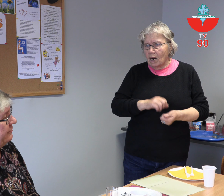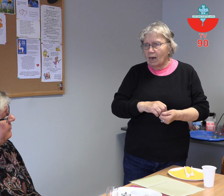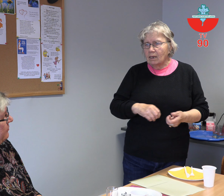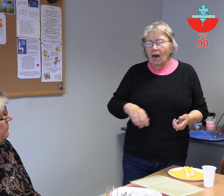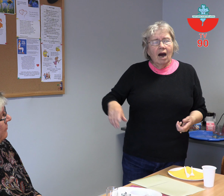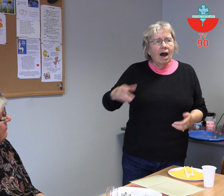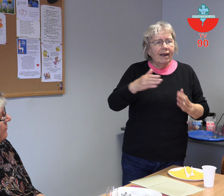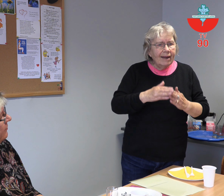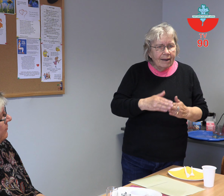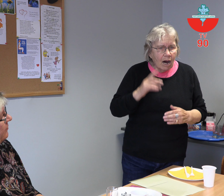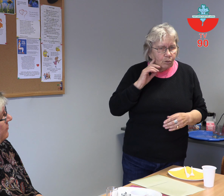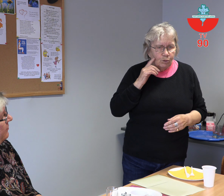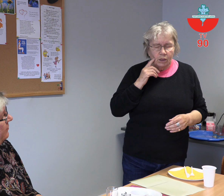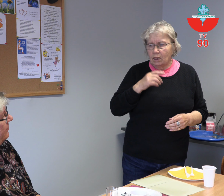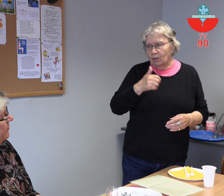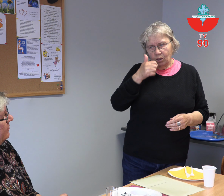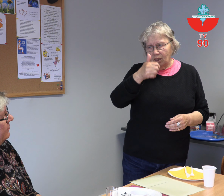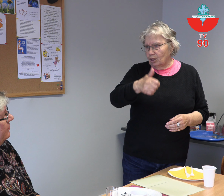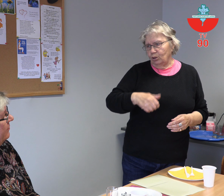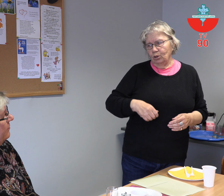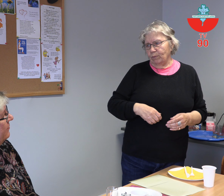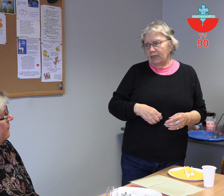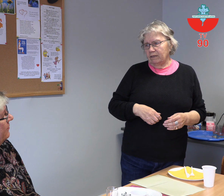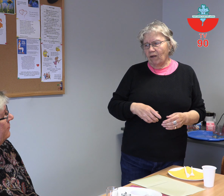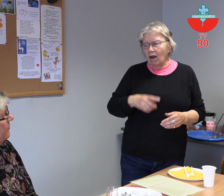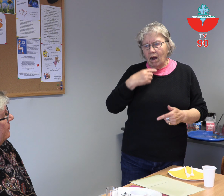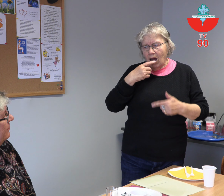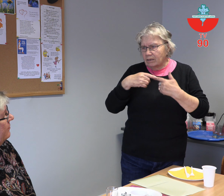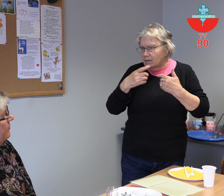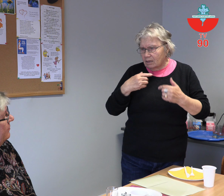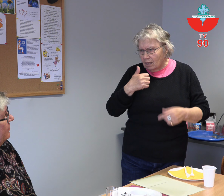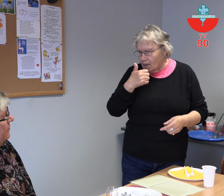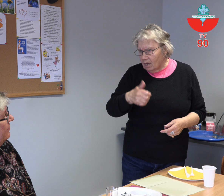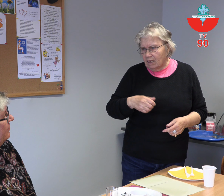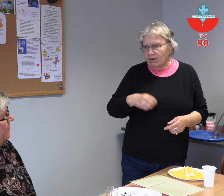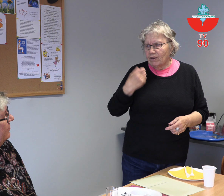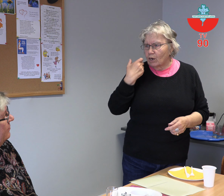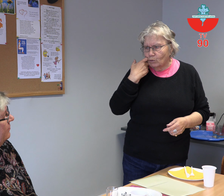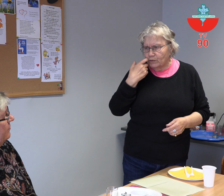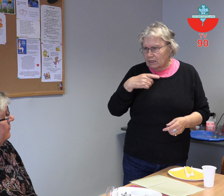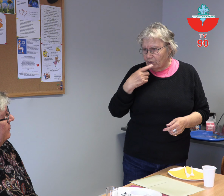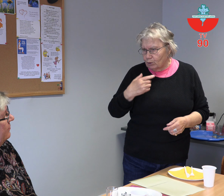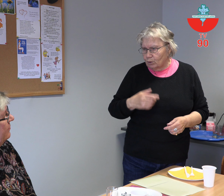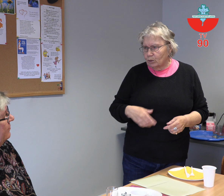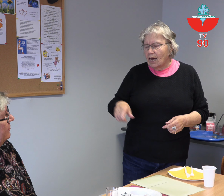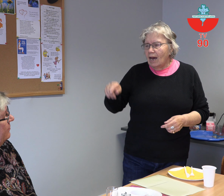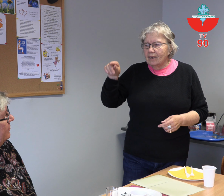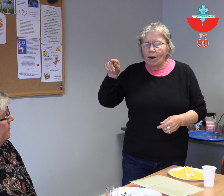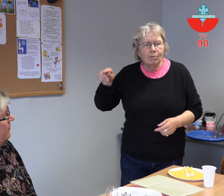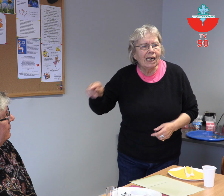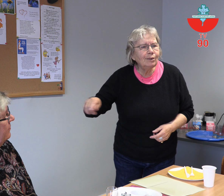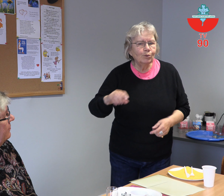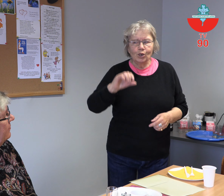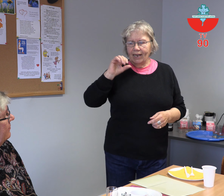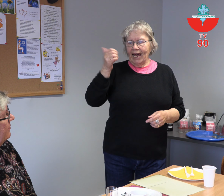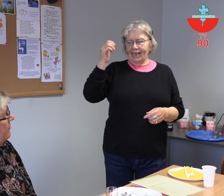rumalad. Linnakurtid on kõik tublid, väga hästi räägivad, väga huvitavad juhtud. Ja maimu on